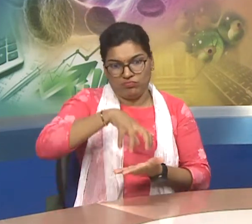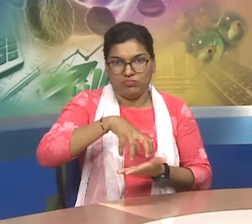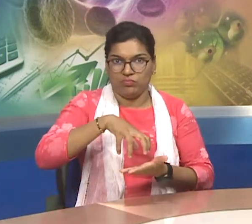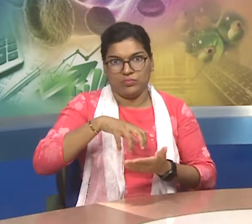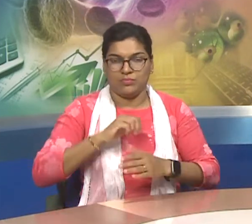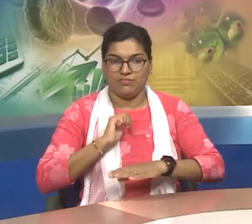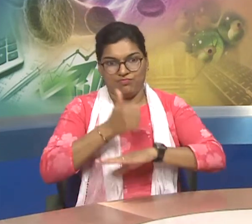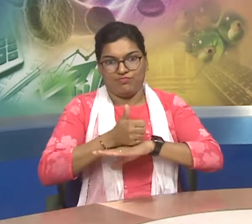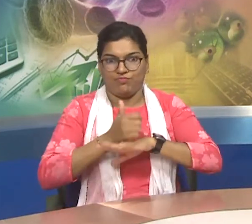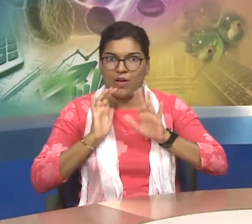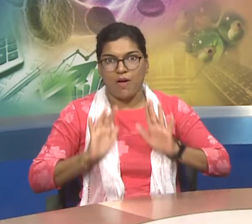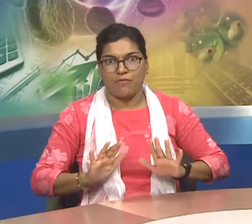consortia,